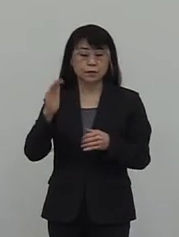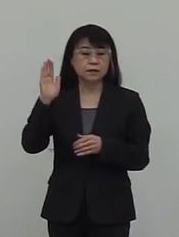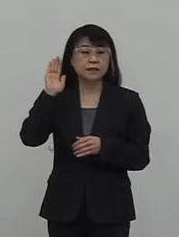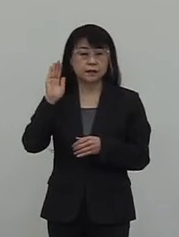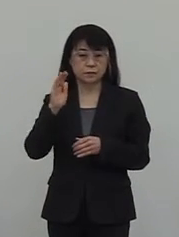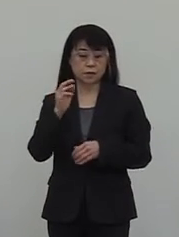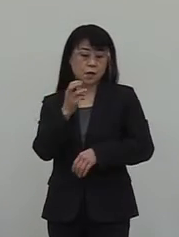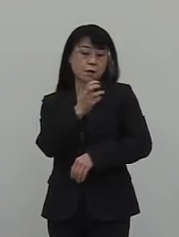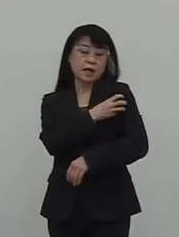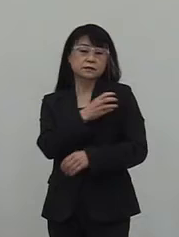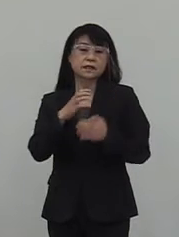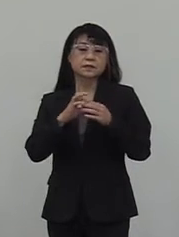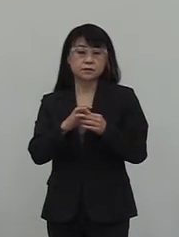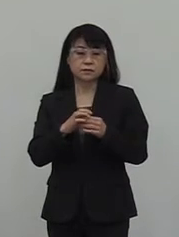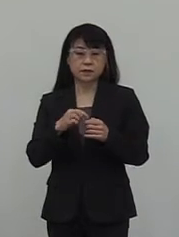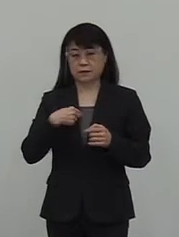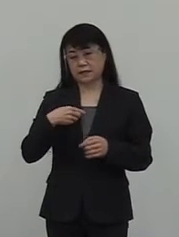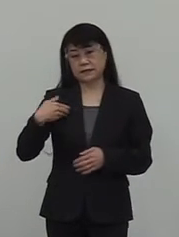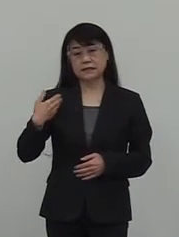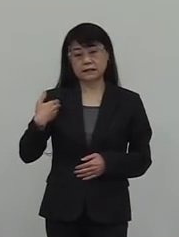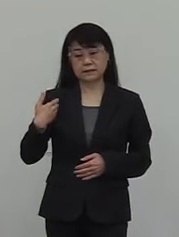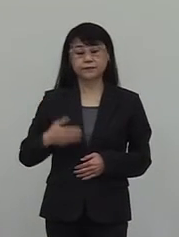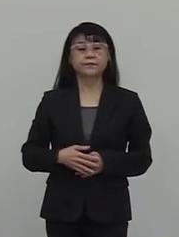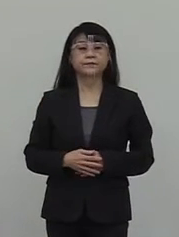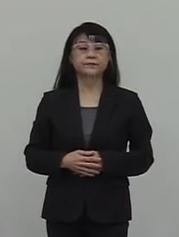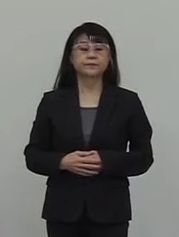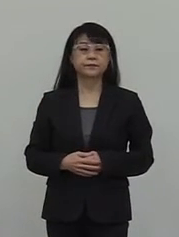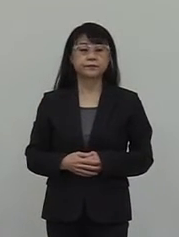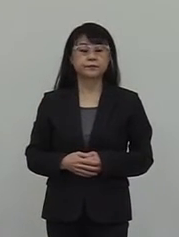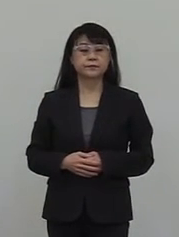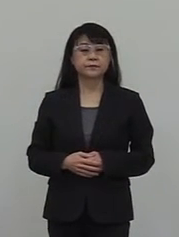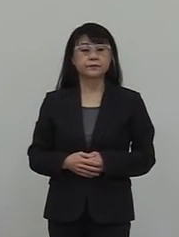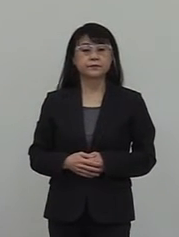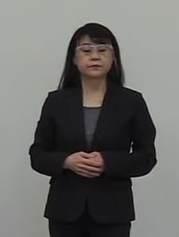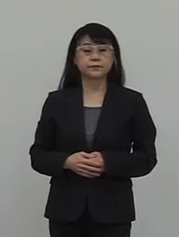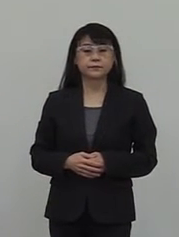てはちょっと私には見ておりません。